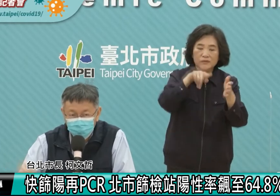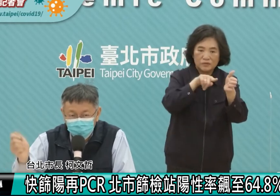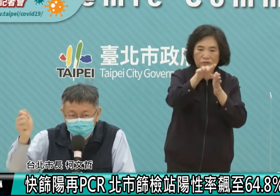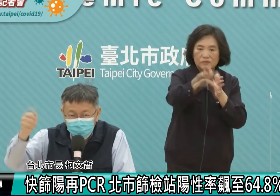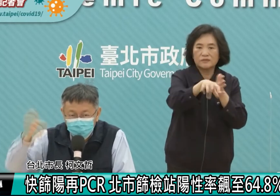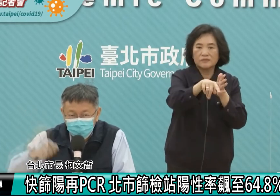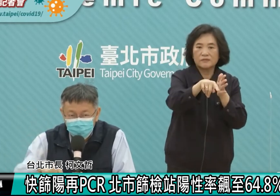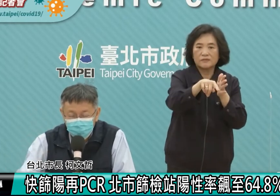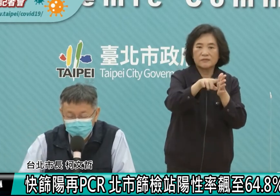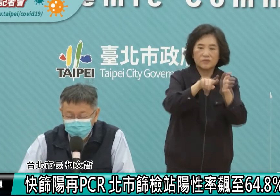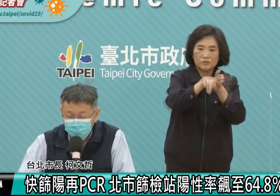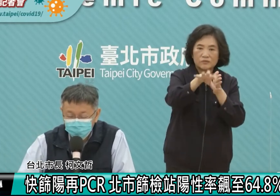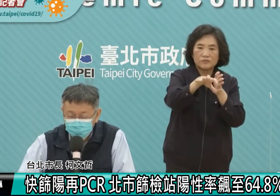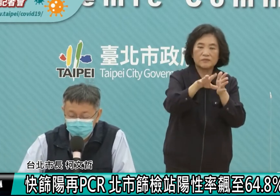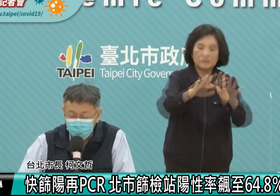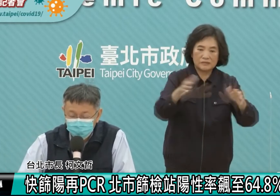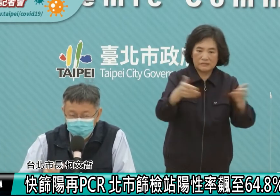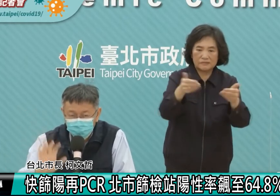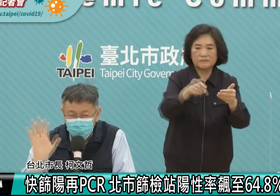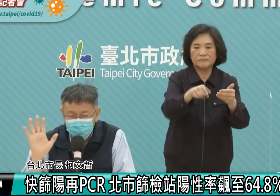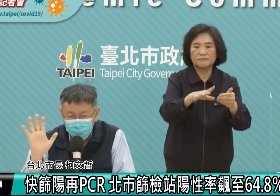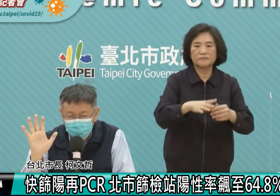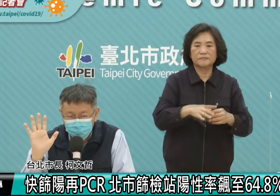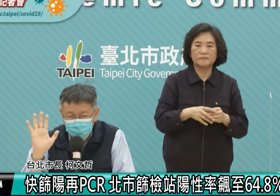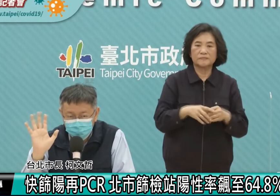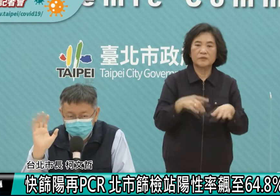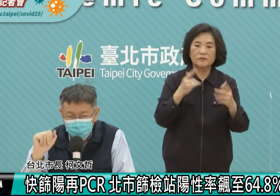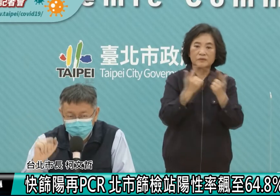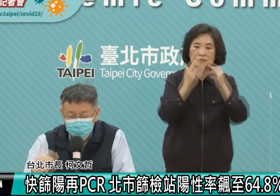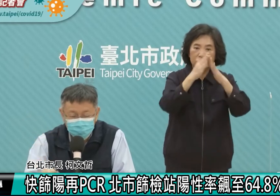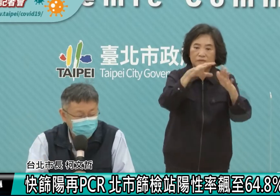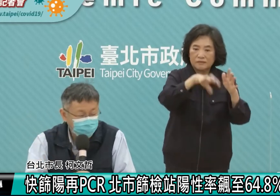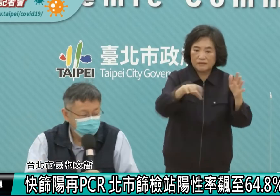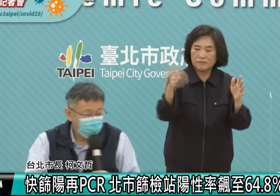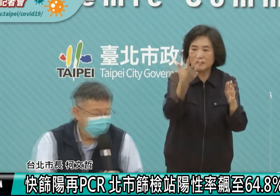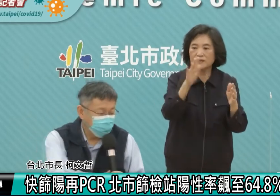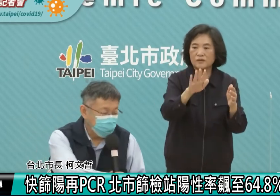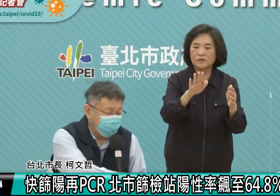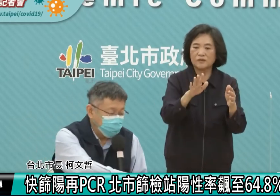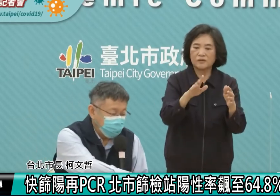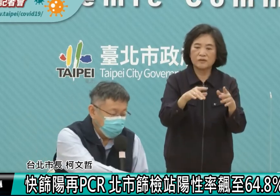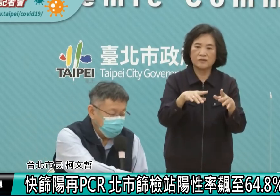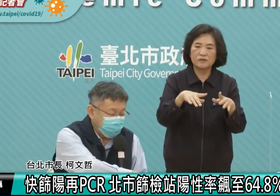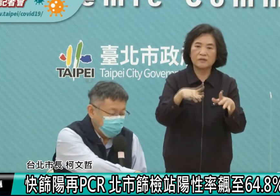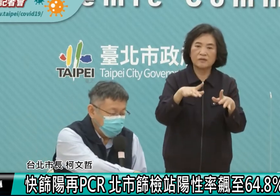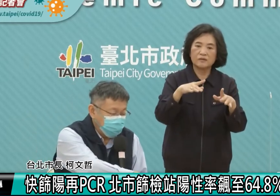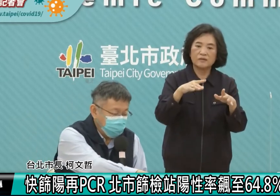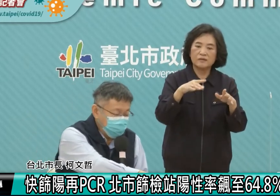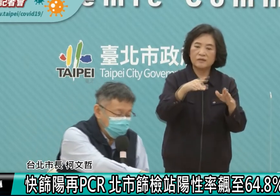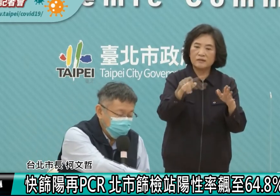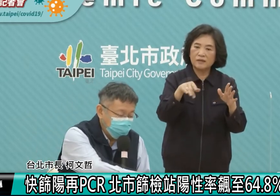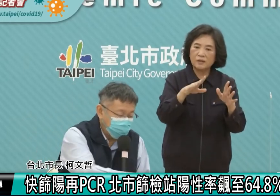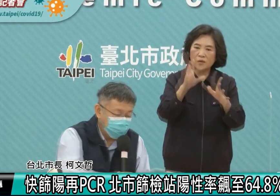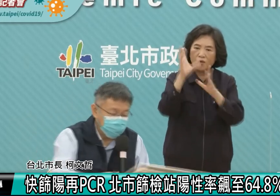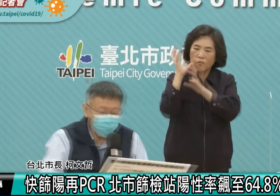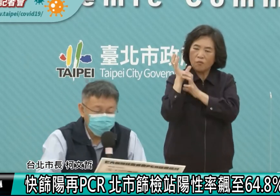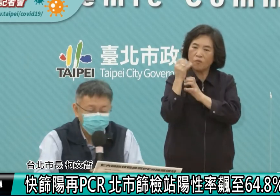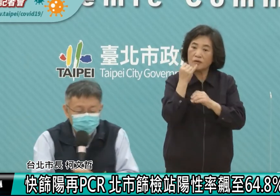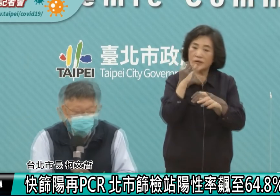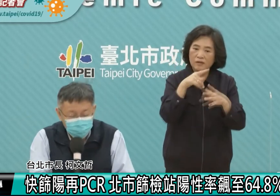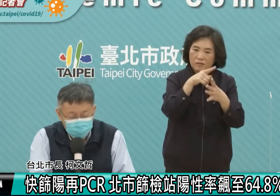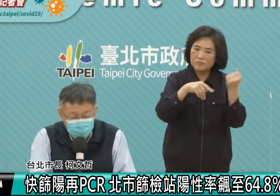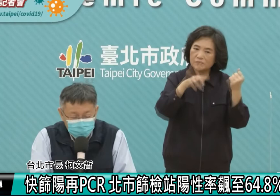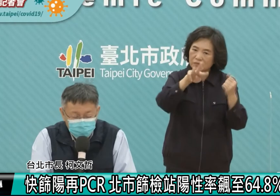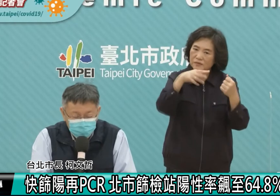夜在施工了，所以现在我们台北市已经有8家了，它的作业能量你知道，我估计已经可以到